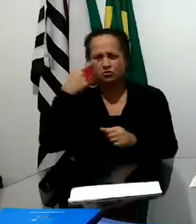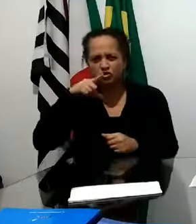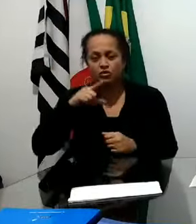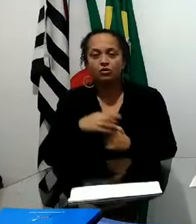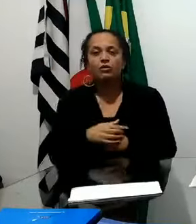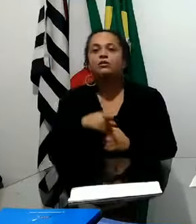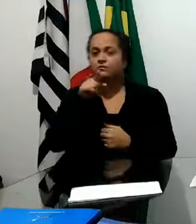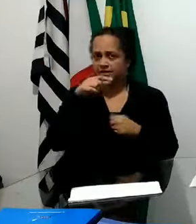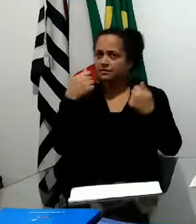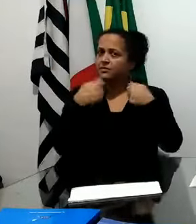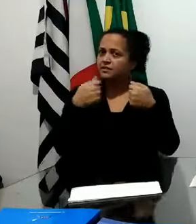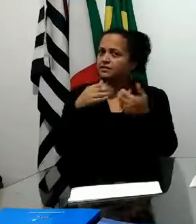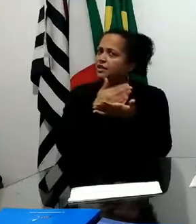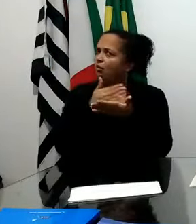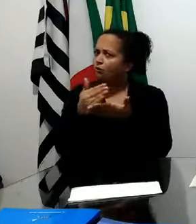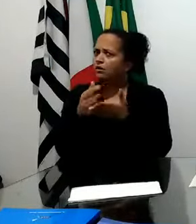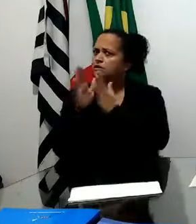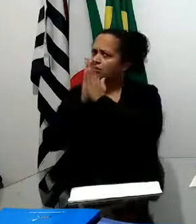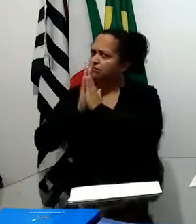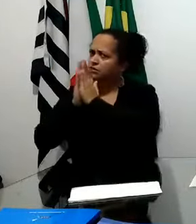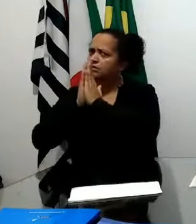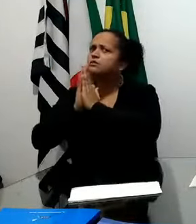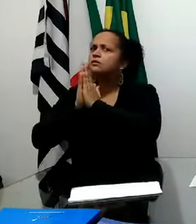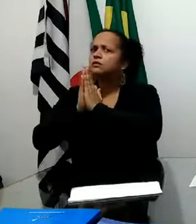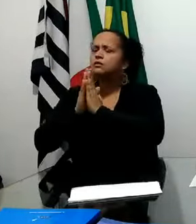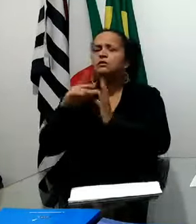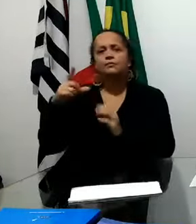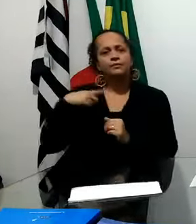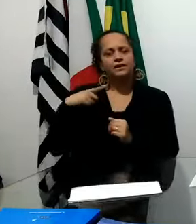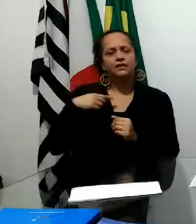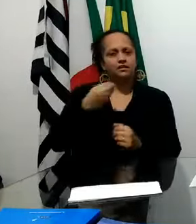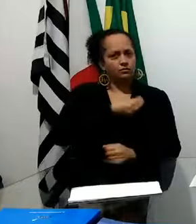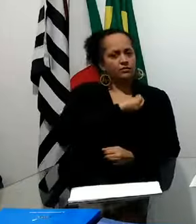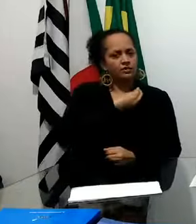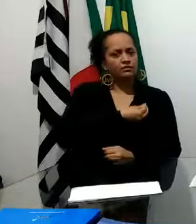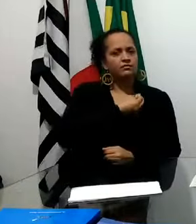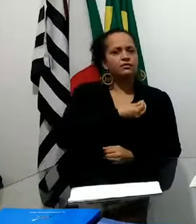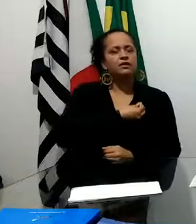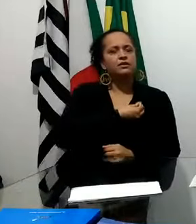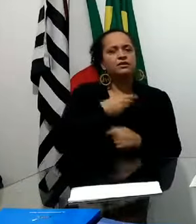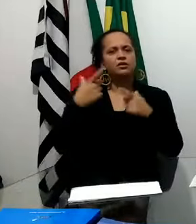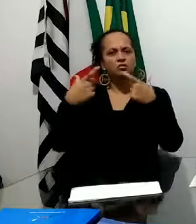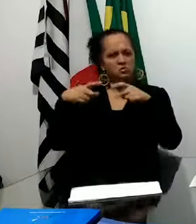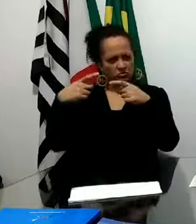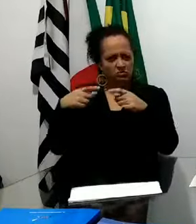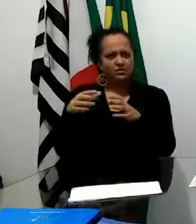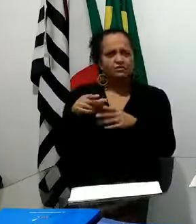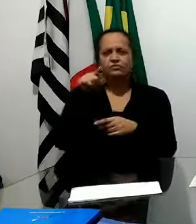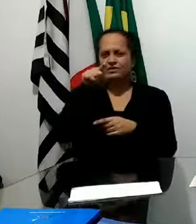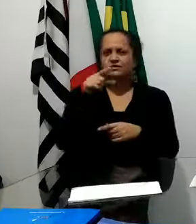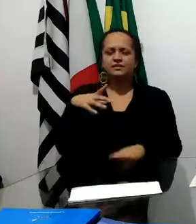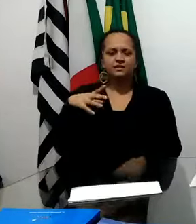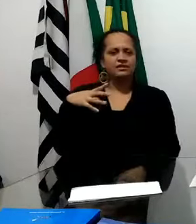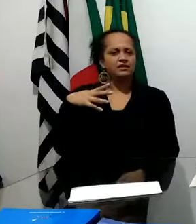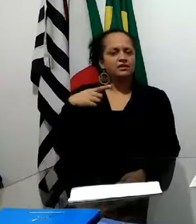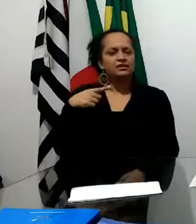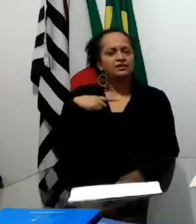oração, ter uma vida onde você esteja em contínua